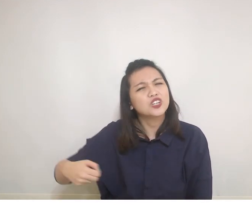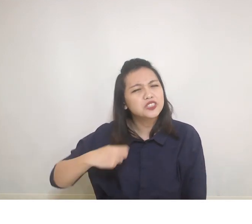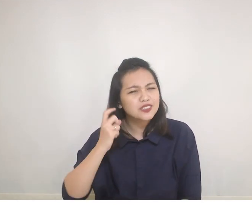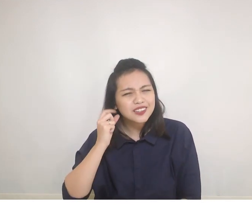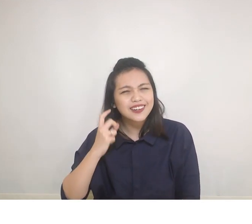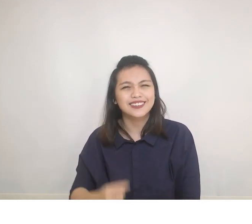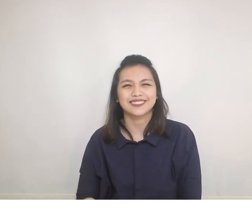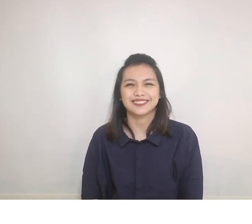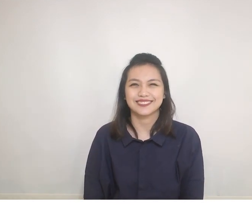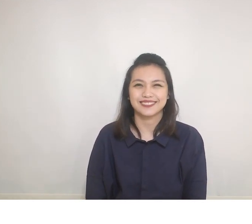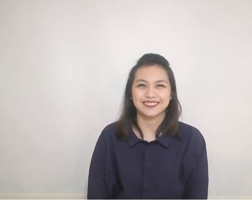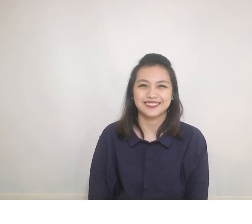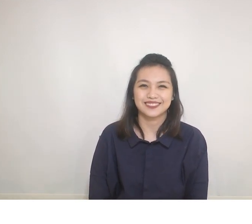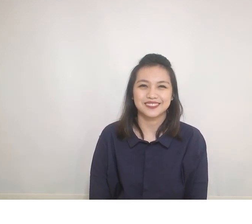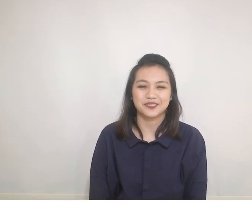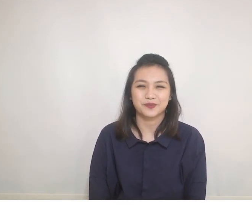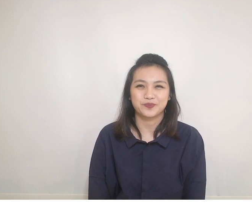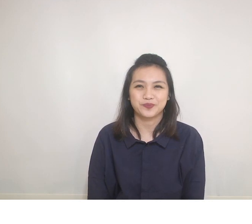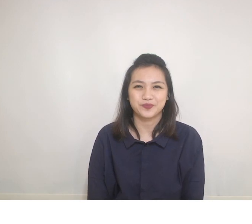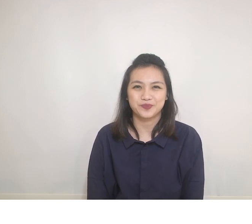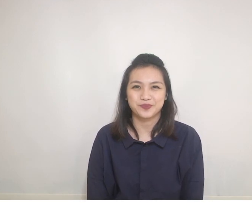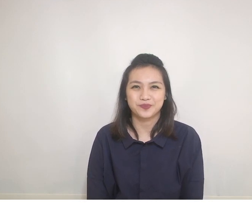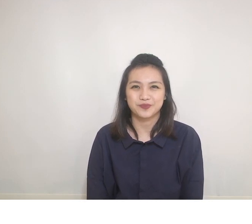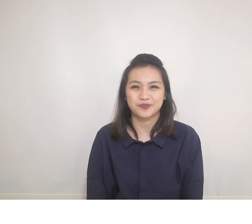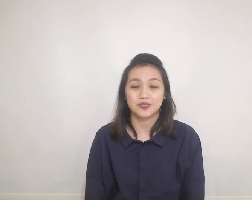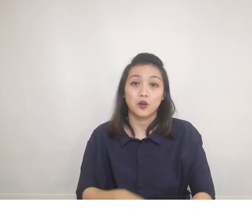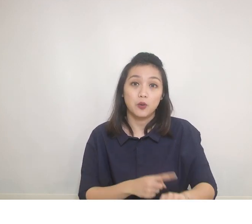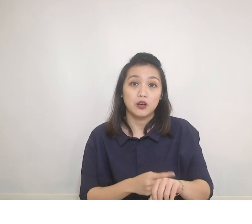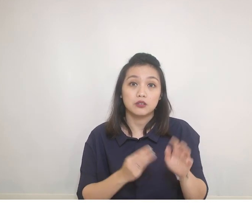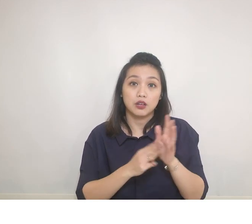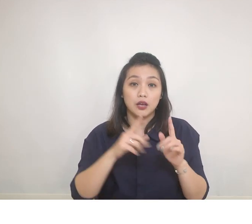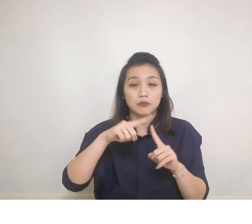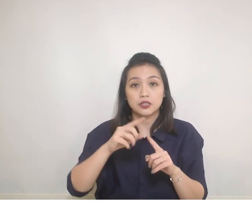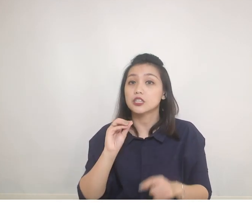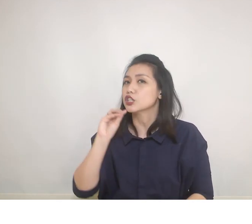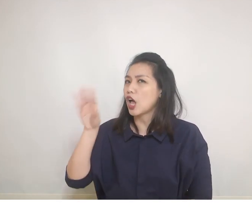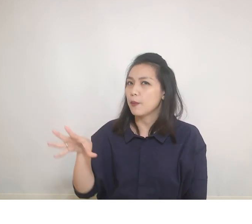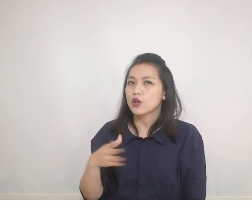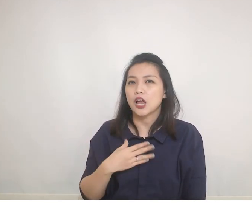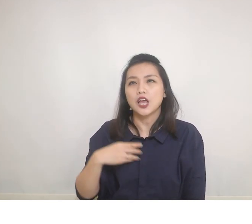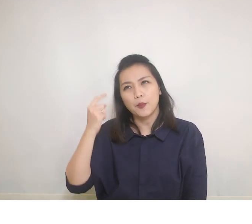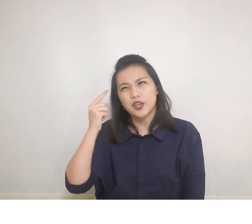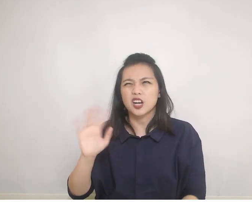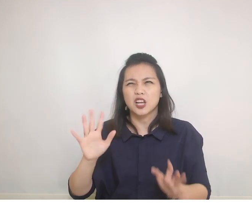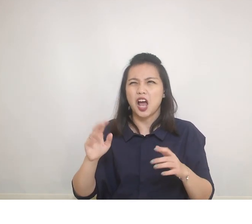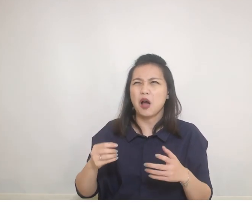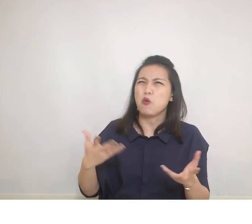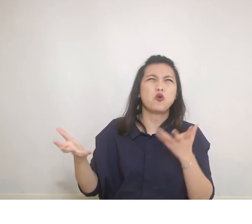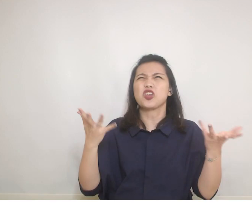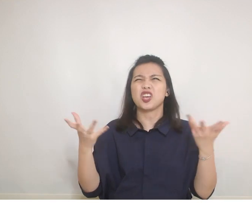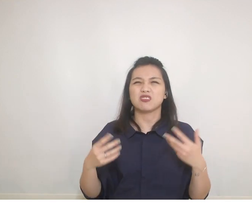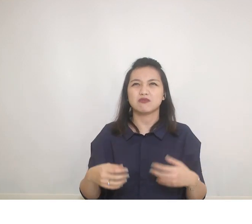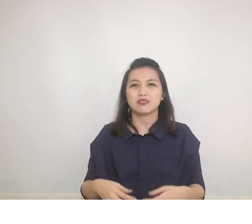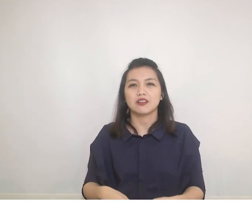Anda salah satu ada yang belum mengerjakan visi Tuhan, jangan give up. Untuk terus